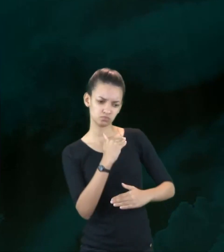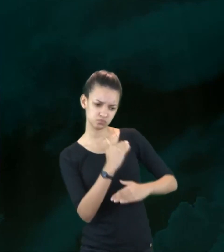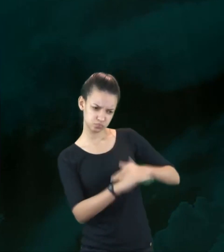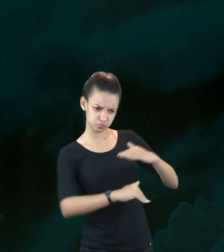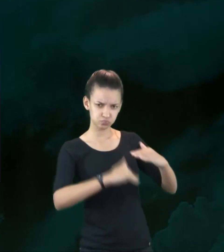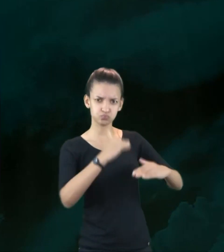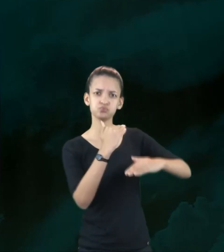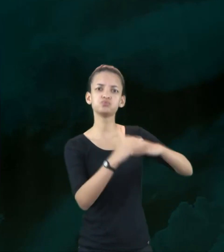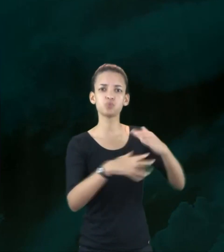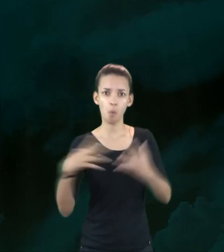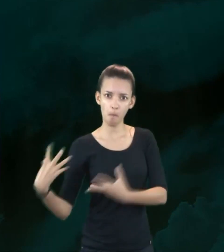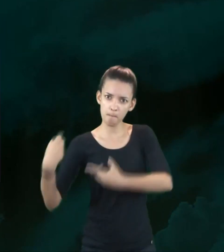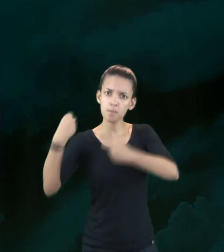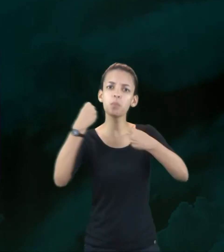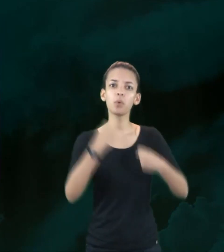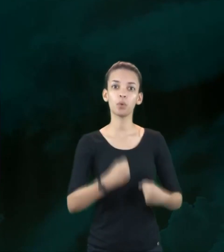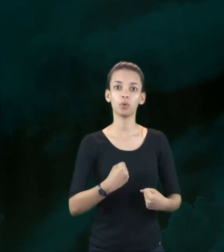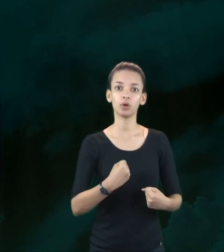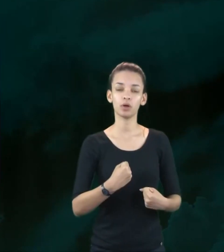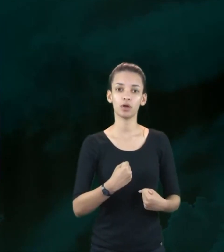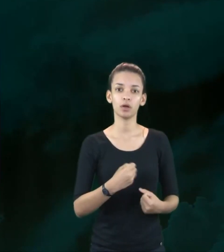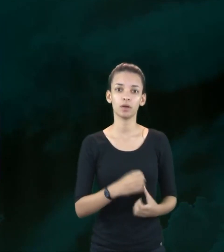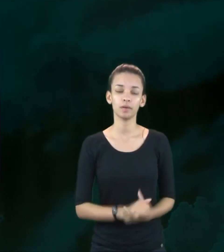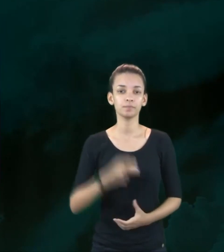E Nimrod,